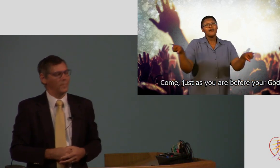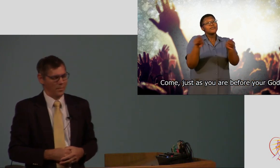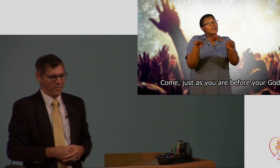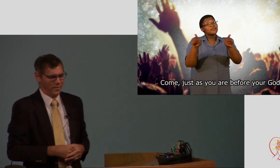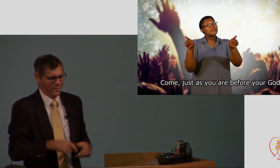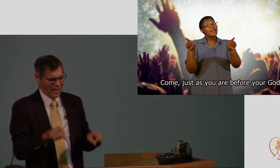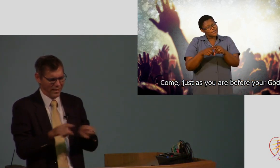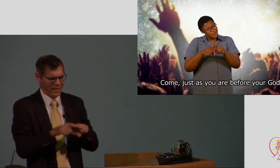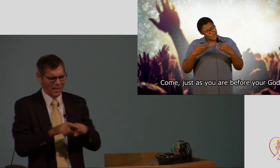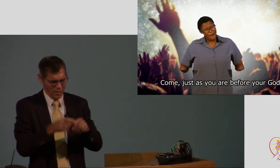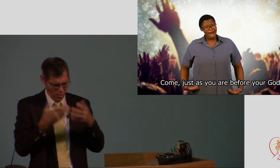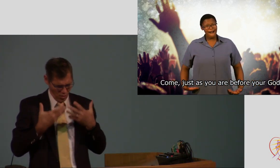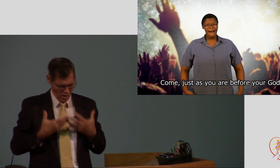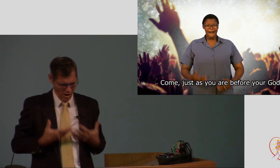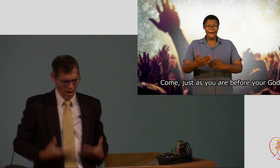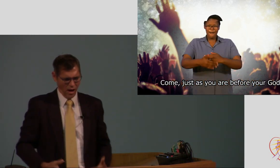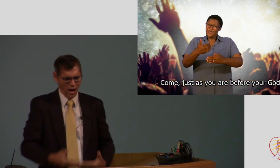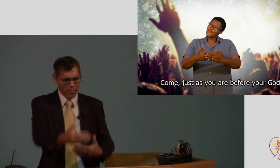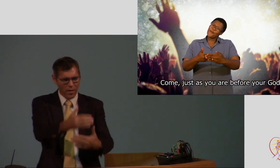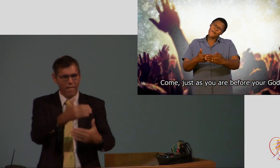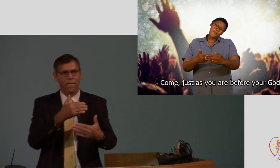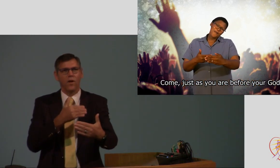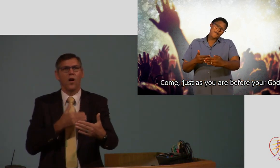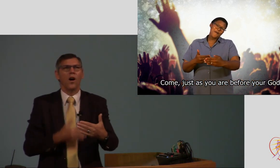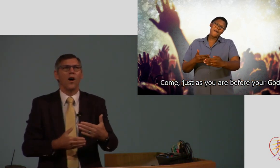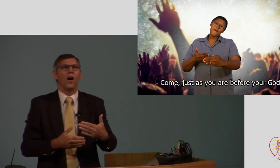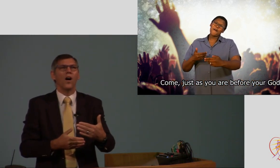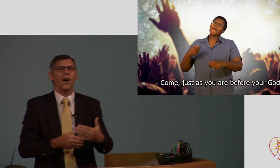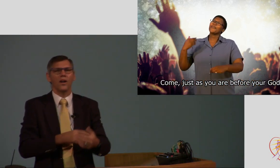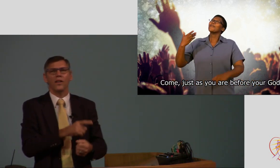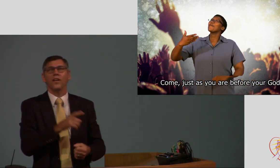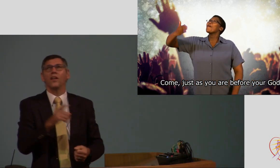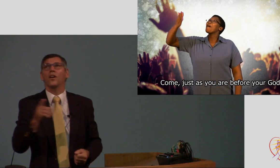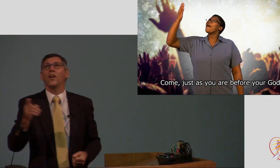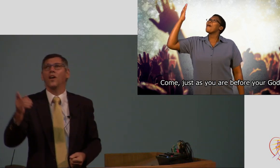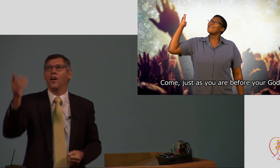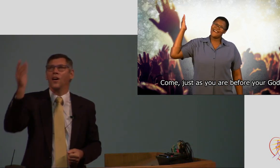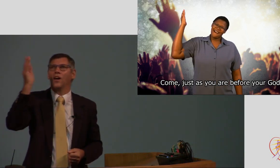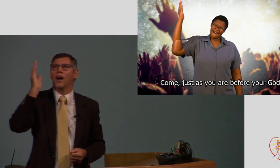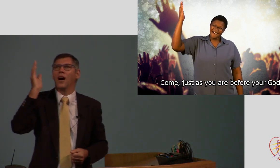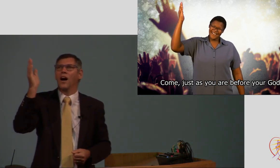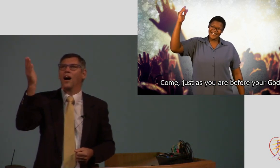Come, just as you are before your God.